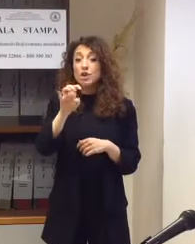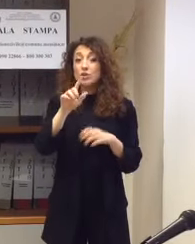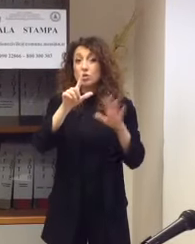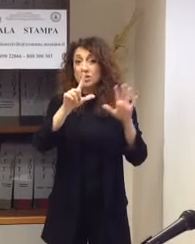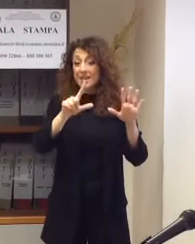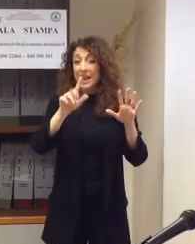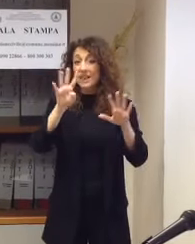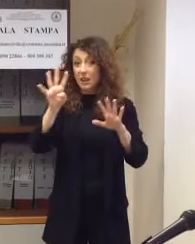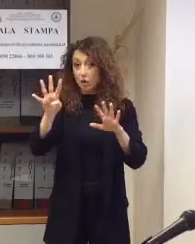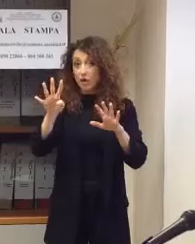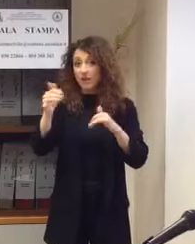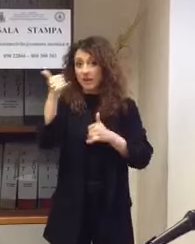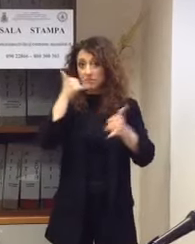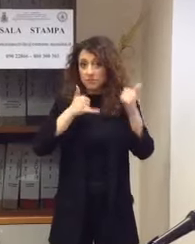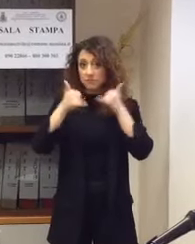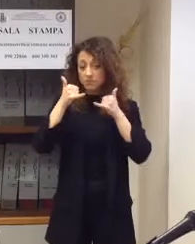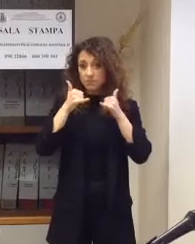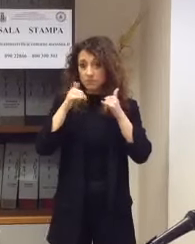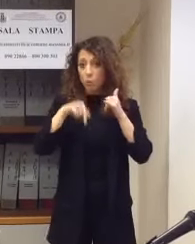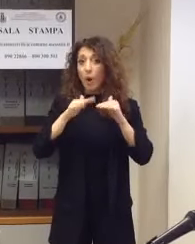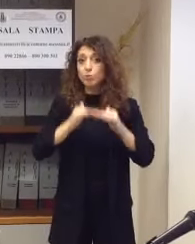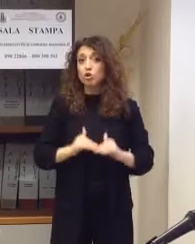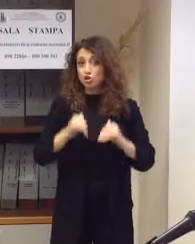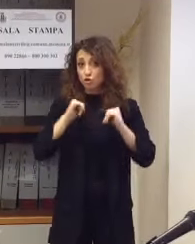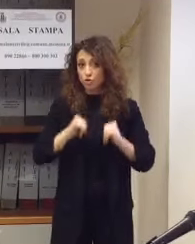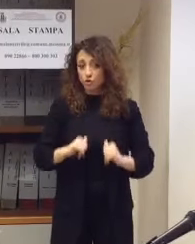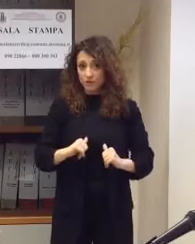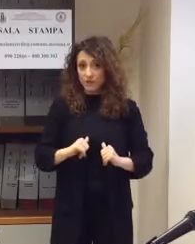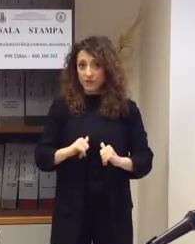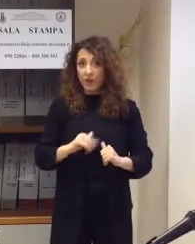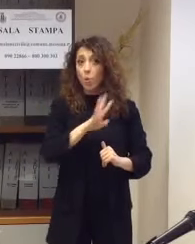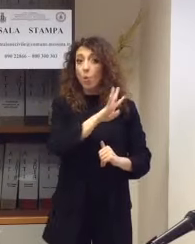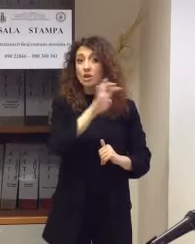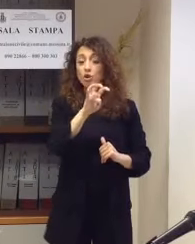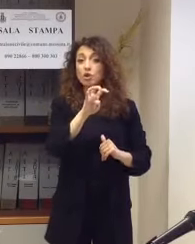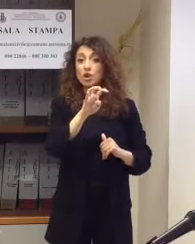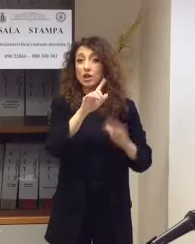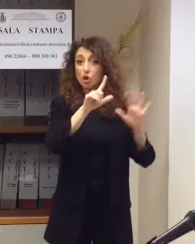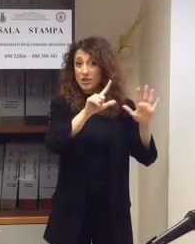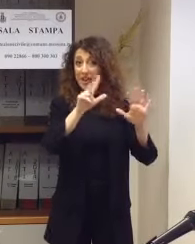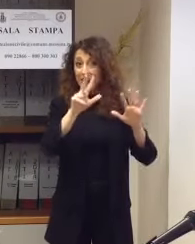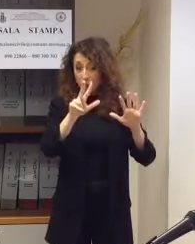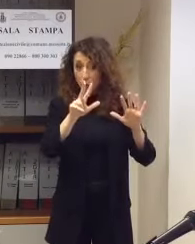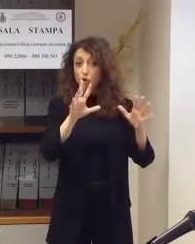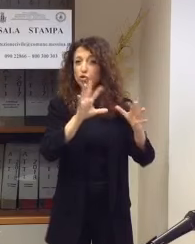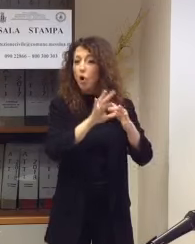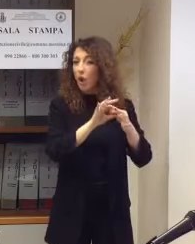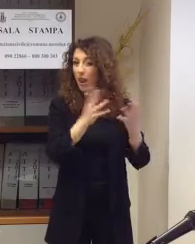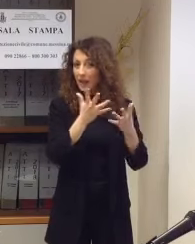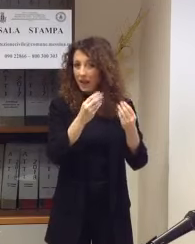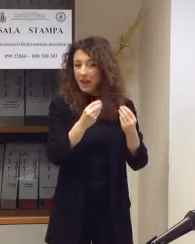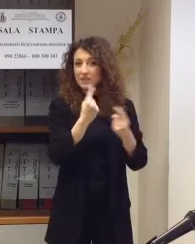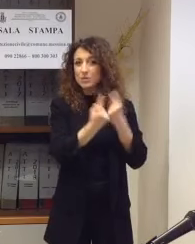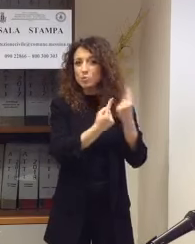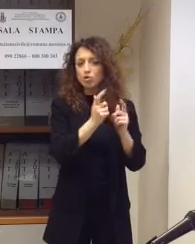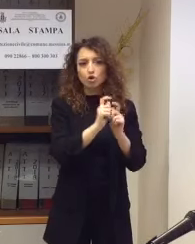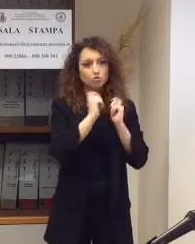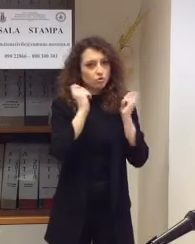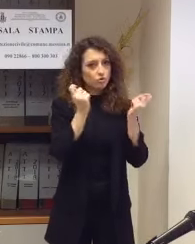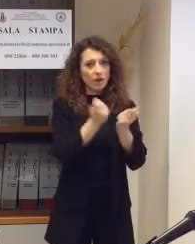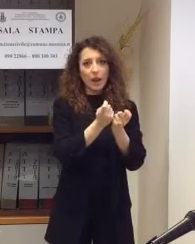479 chiamate dal call center della Protezione Civile, delle quali 478 legate a situazioni generiche